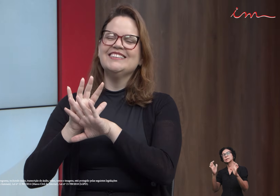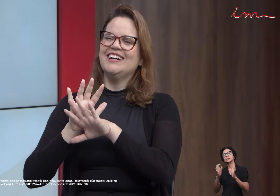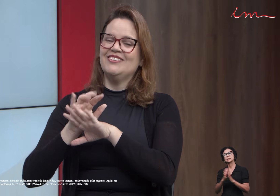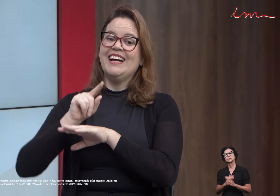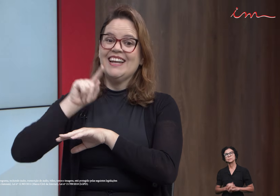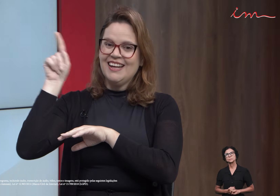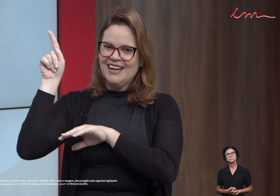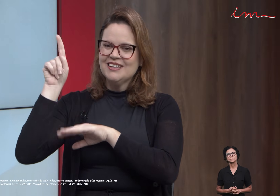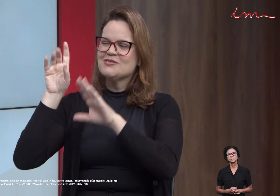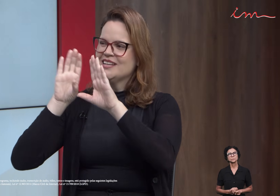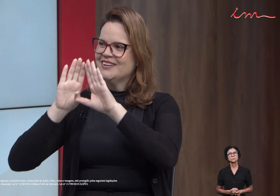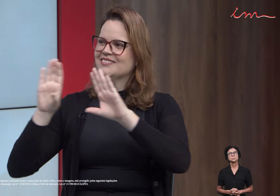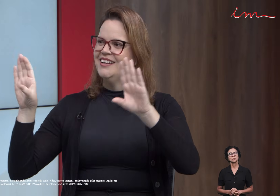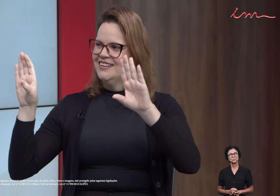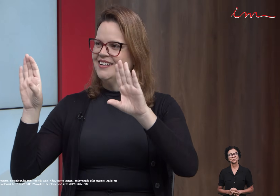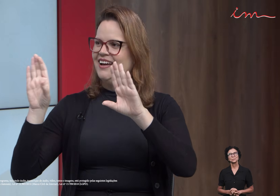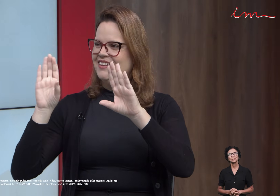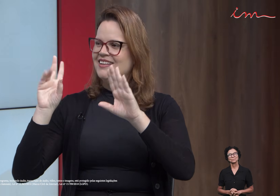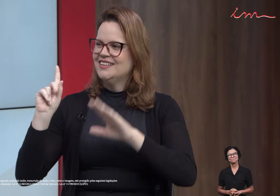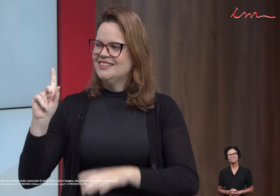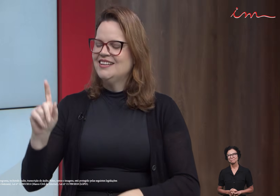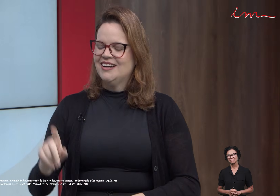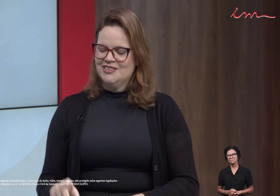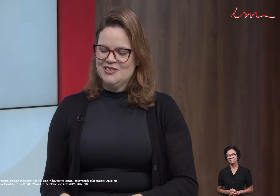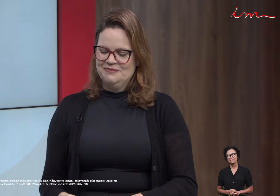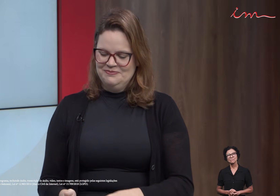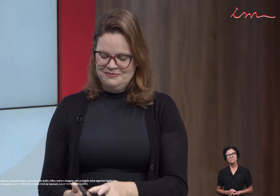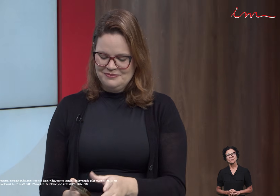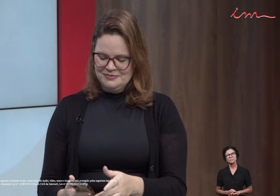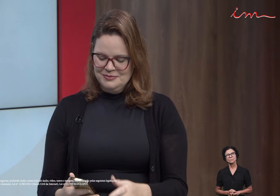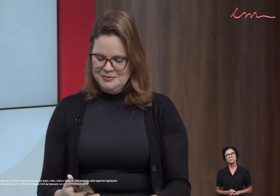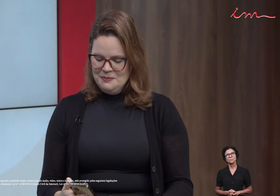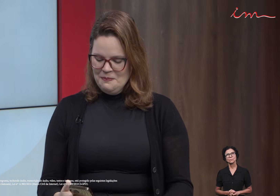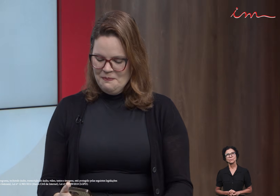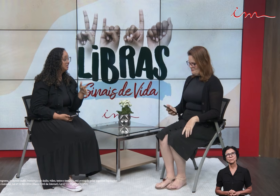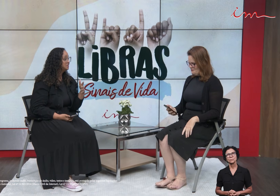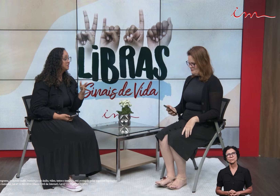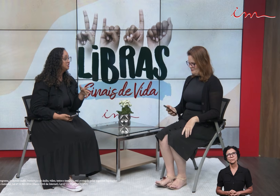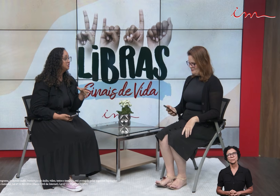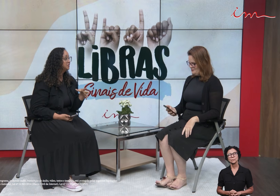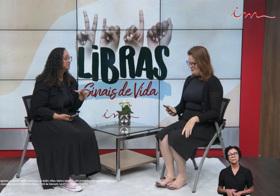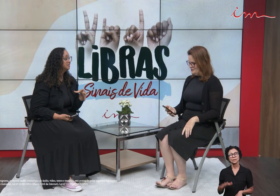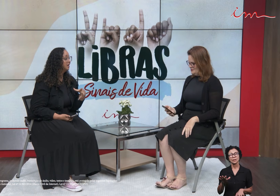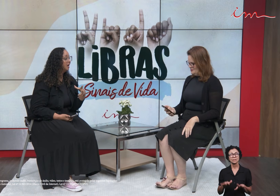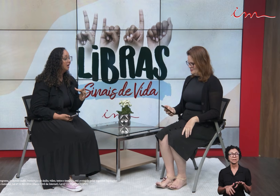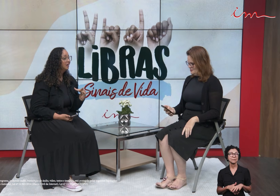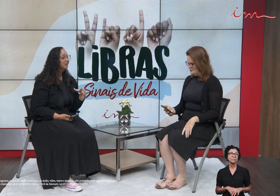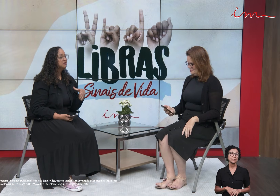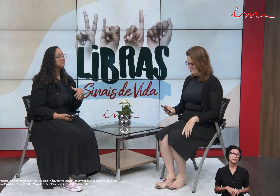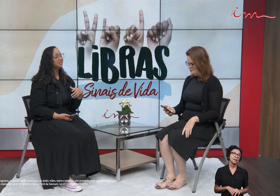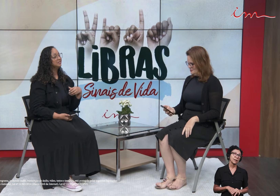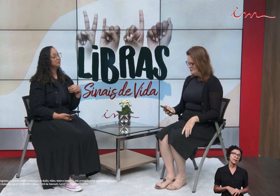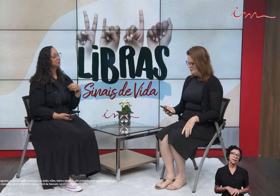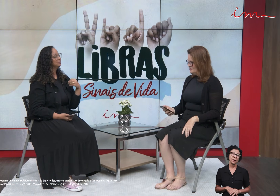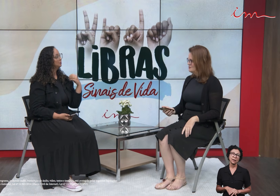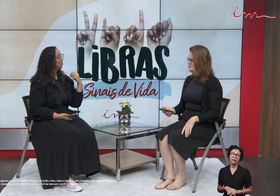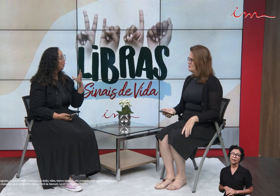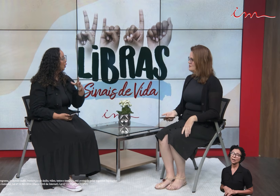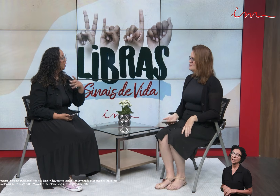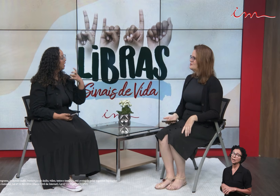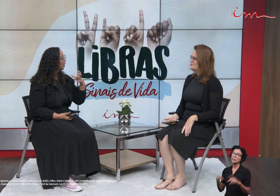na glória não, é eternidade. lá no céu, né, lá na eternidade. Isso. E aí às vezes a gente fica assim: "Ah, mas